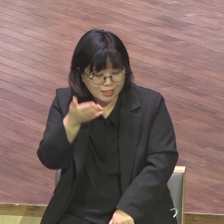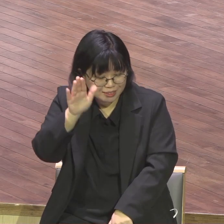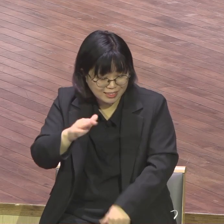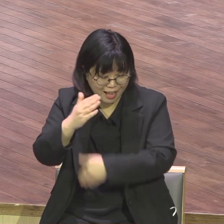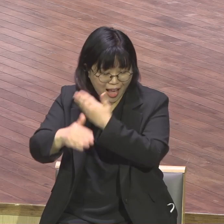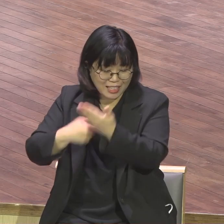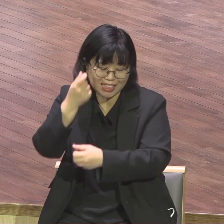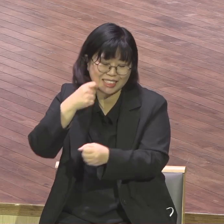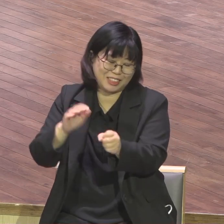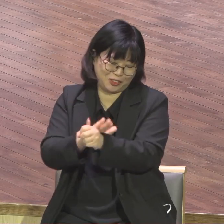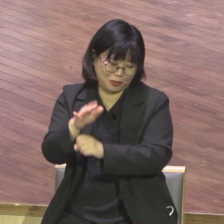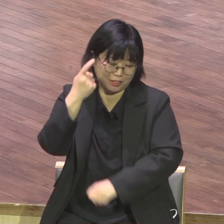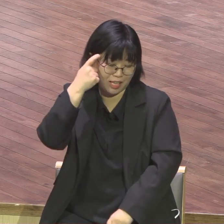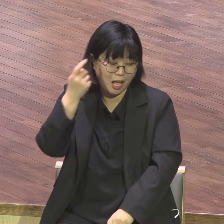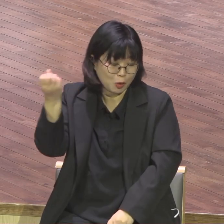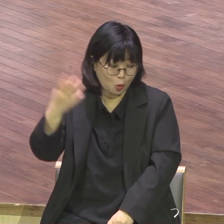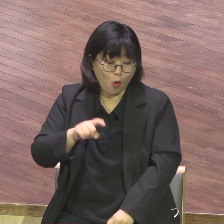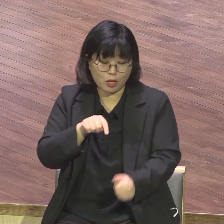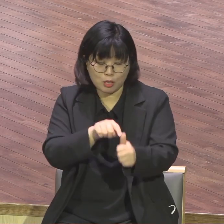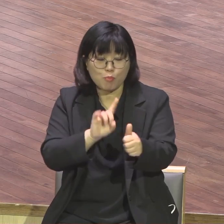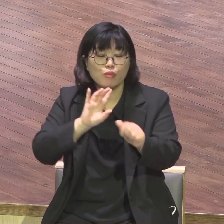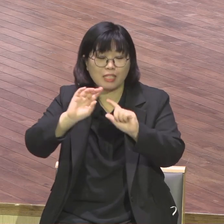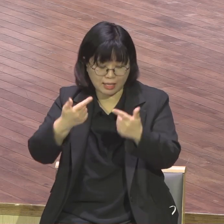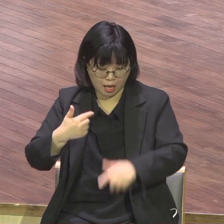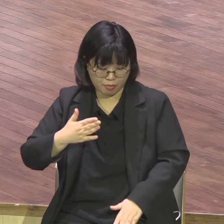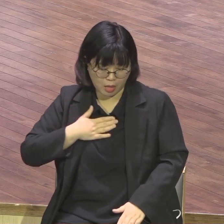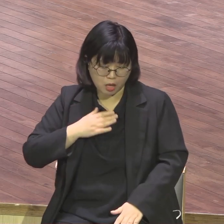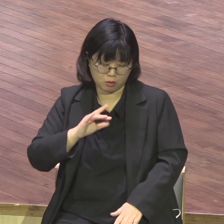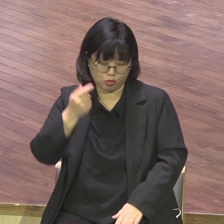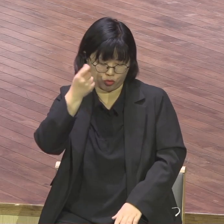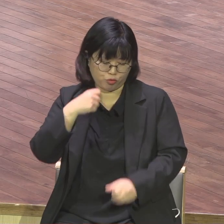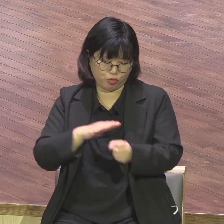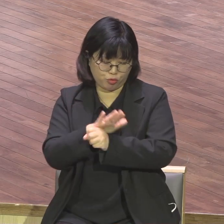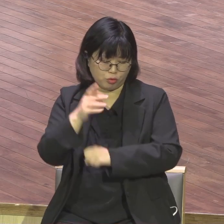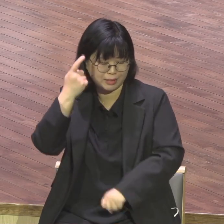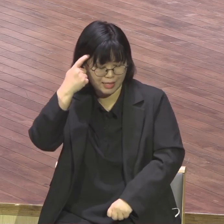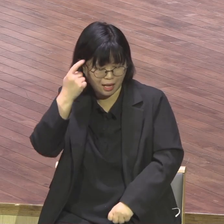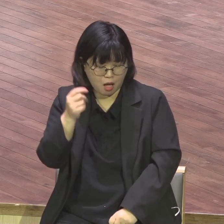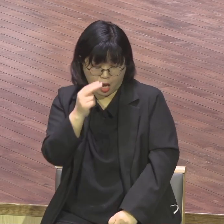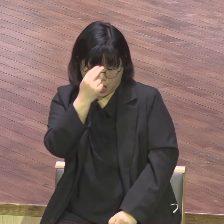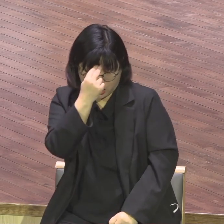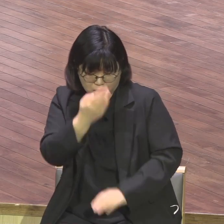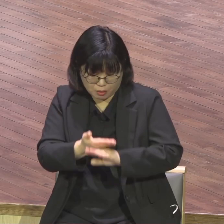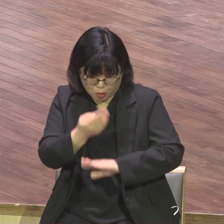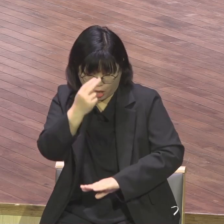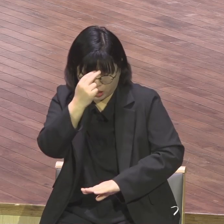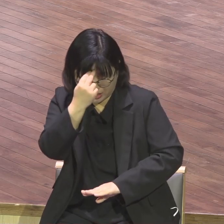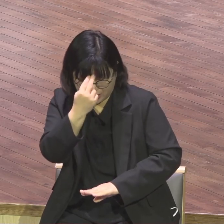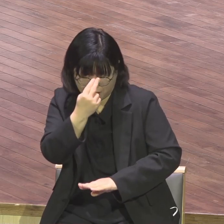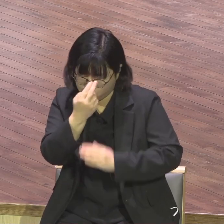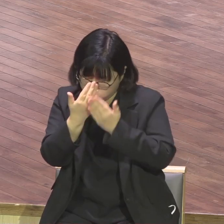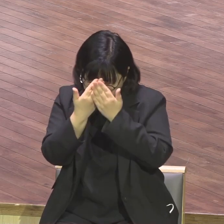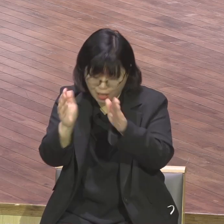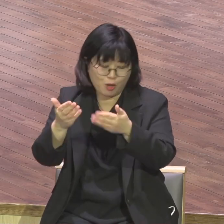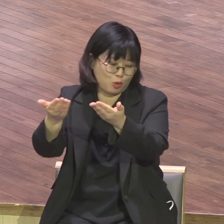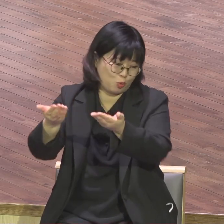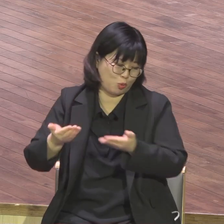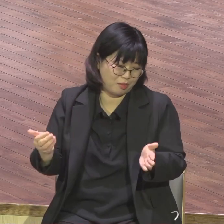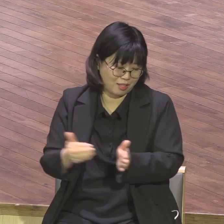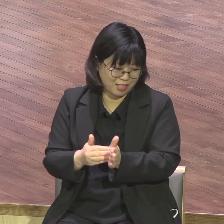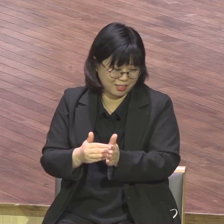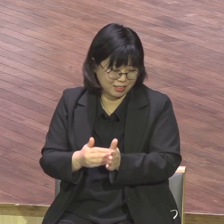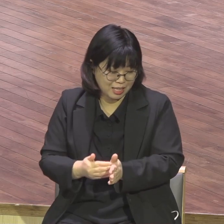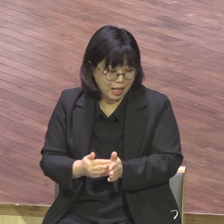긍휼히 여기셨고 그뿐 아니라 또 나를 긍휼히 여기사 내 근심 위에 근심을 면하게